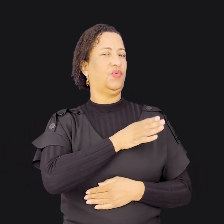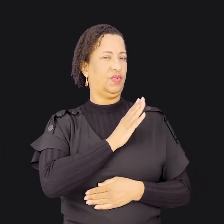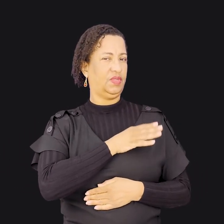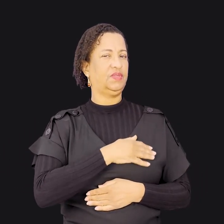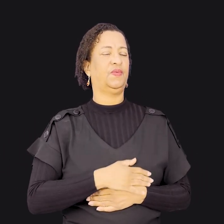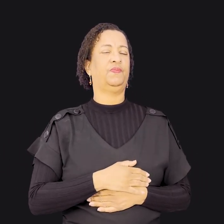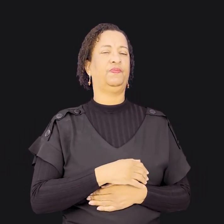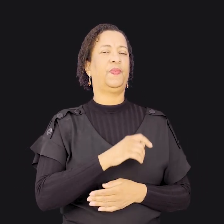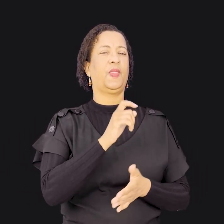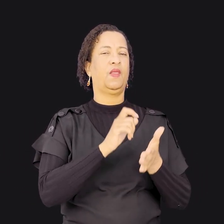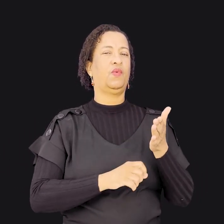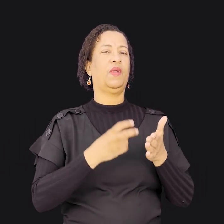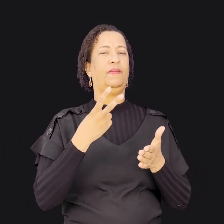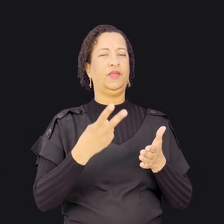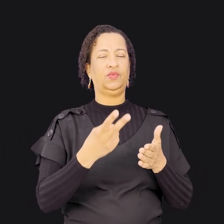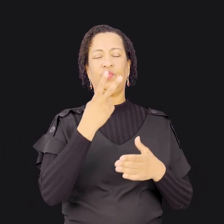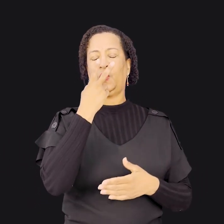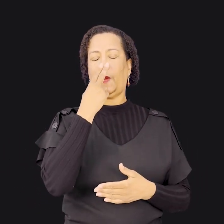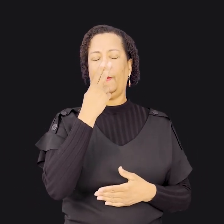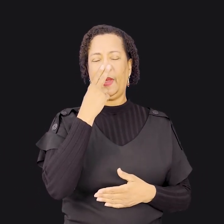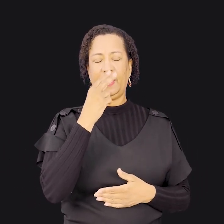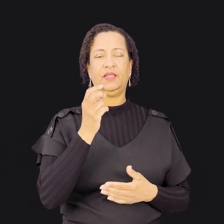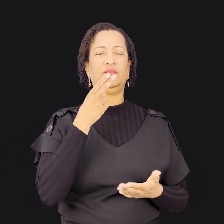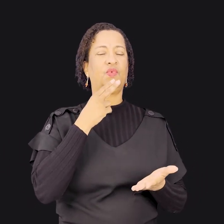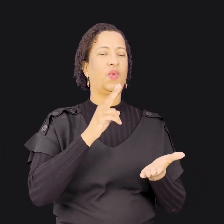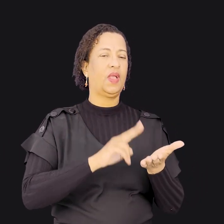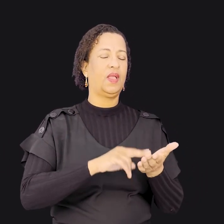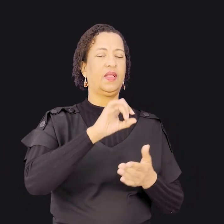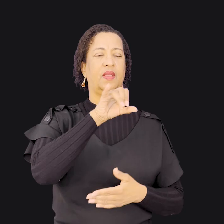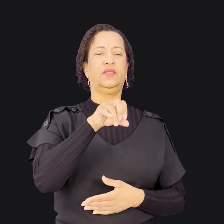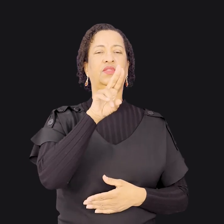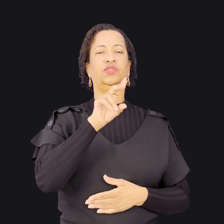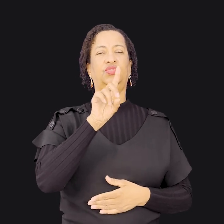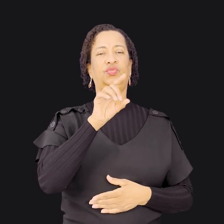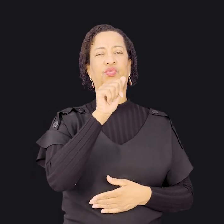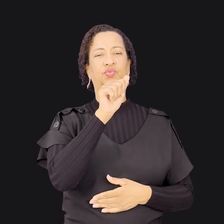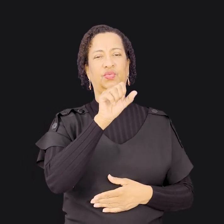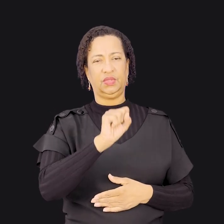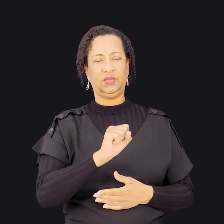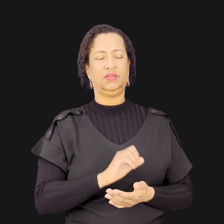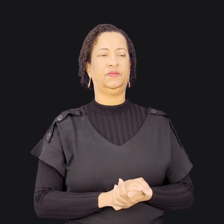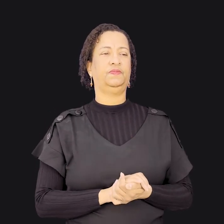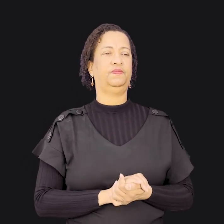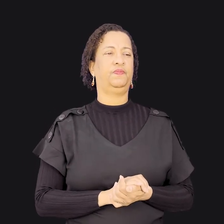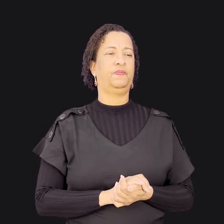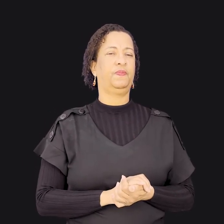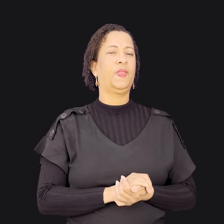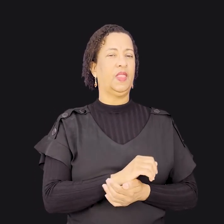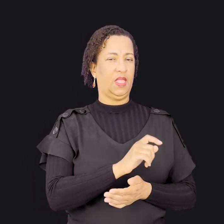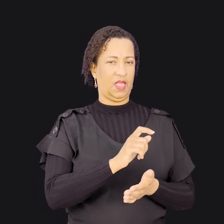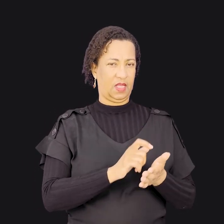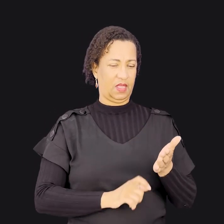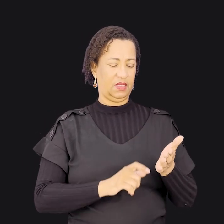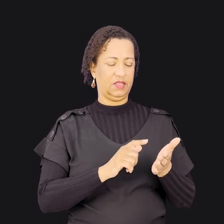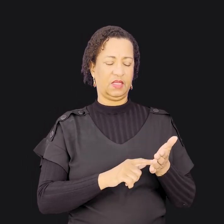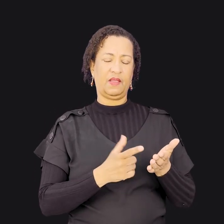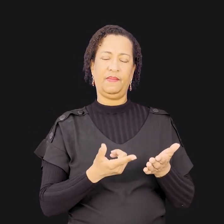capítulo 2 é muito semelhante à epístola de Judas, por isso vamos gastar mais tempo falando sobre ele. Este capítulo repreende os